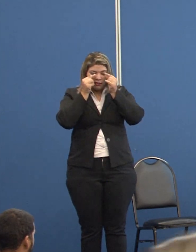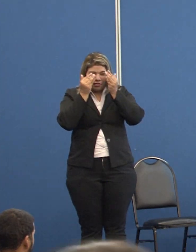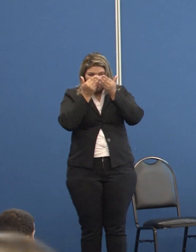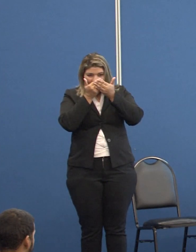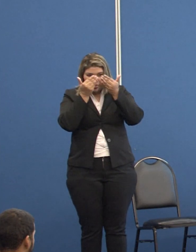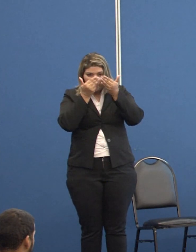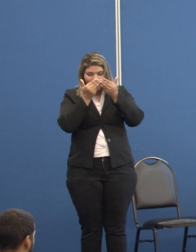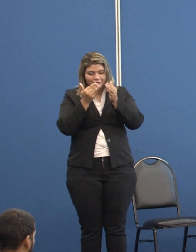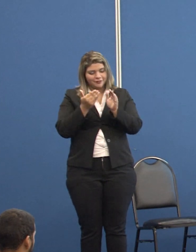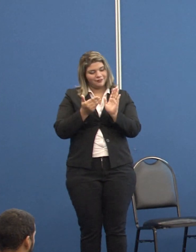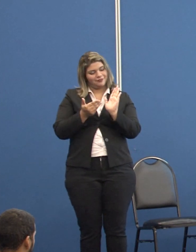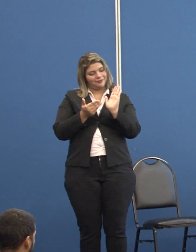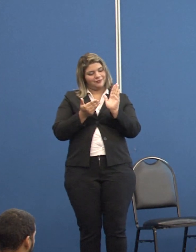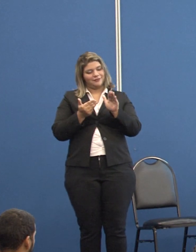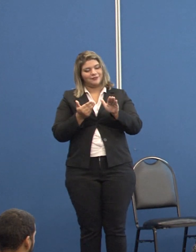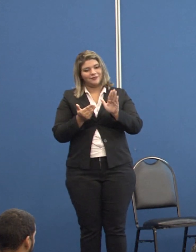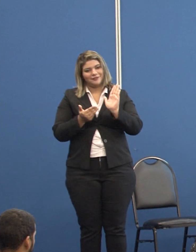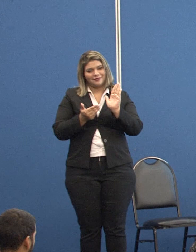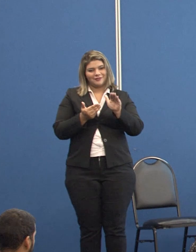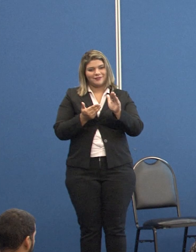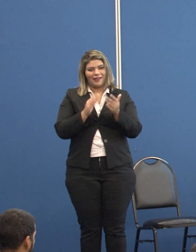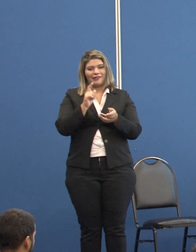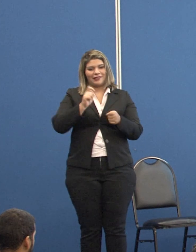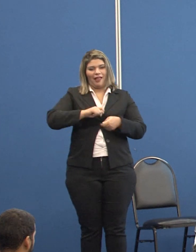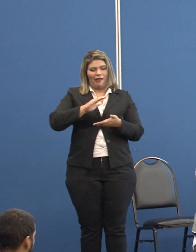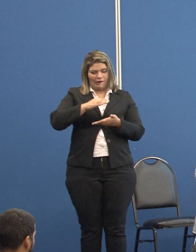do plano inclinado, é mais interessante para ele.